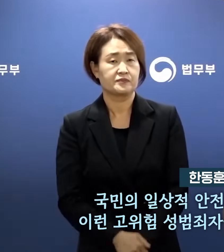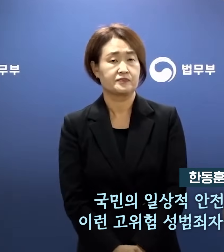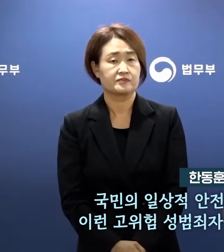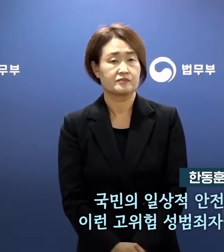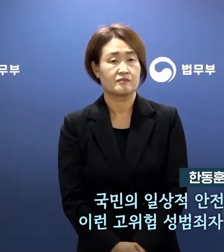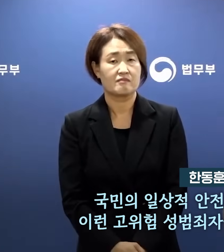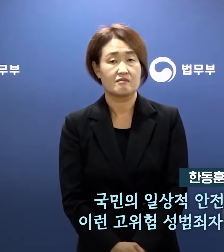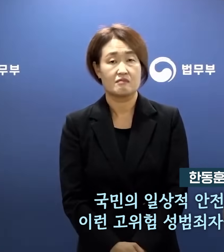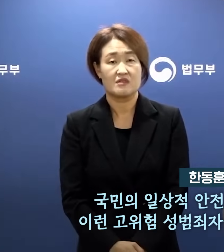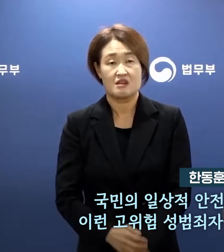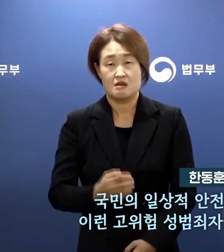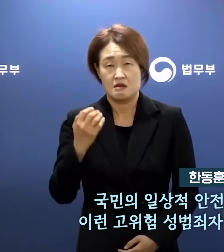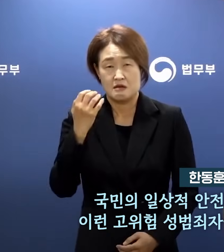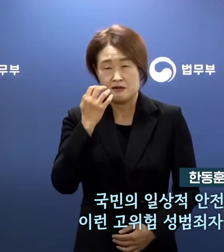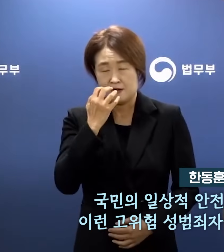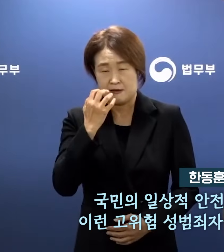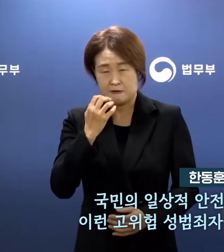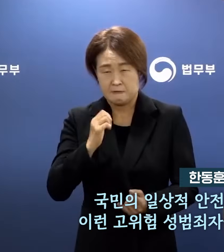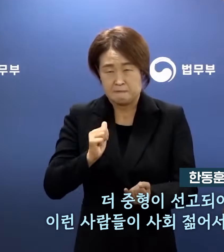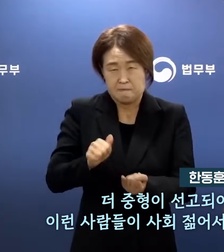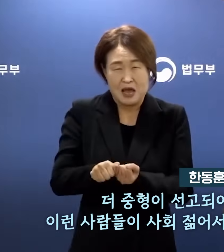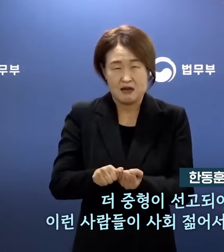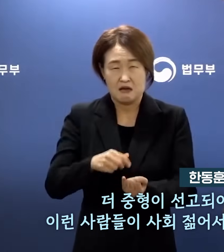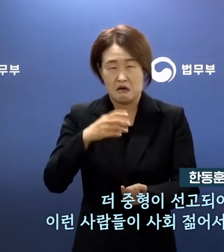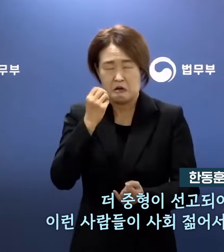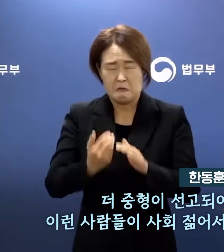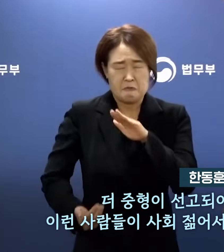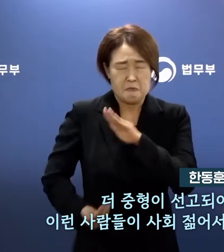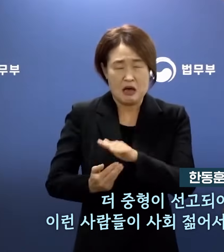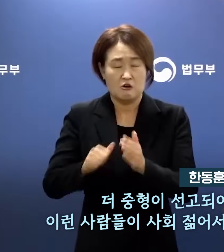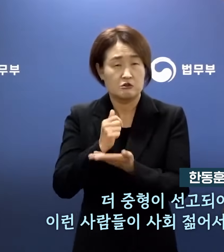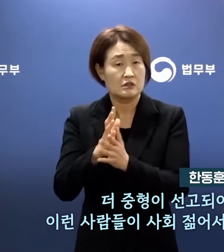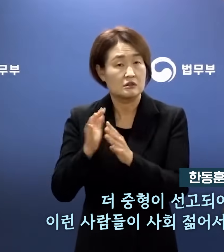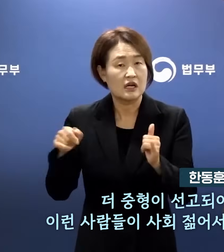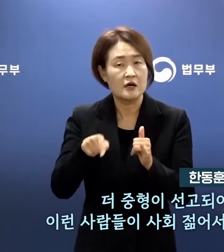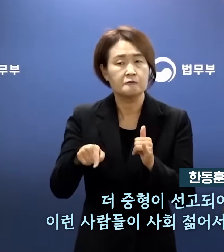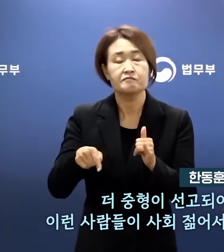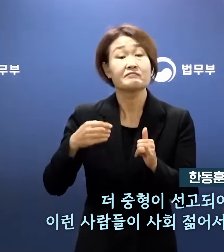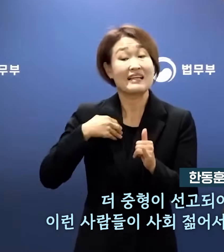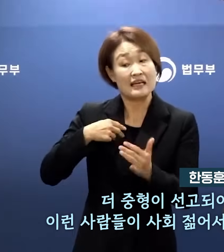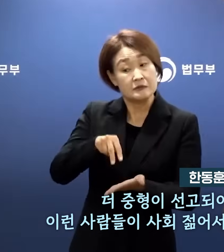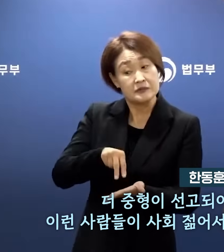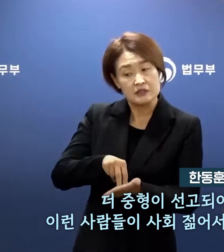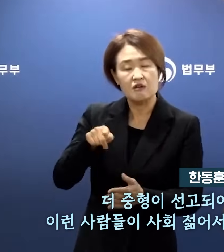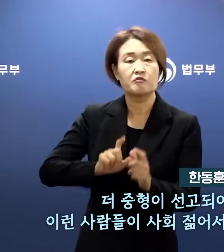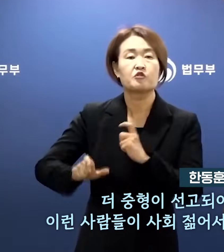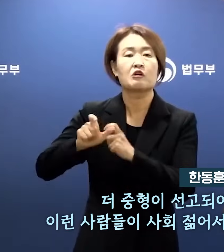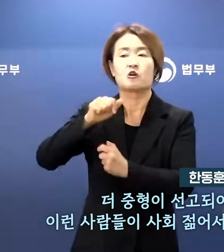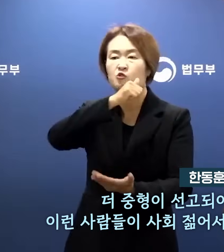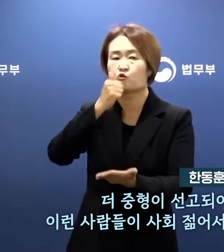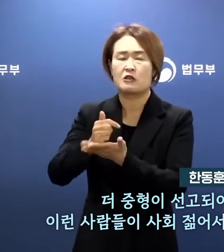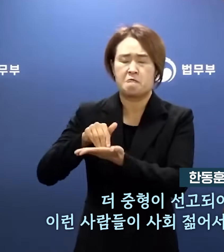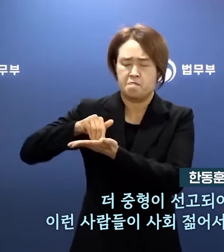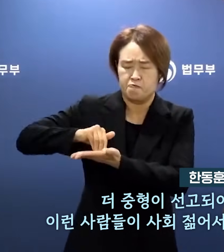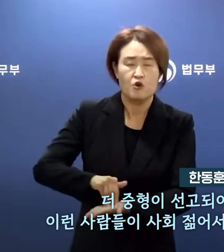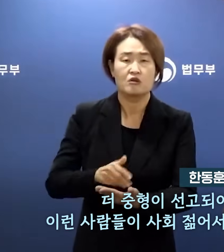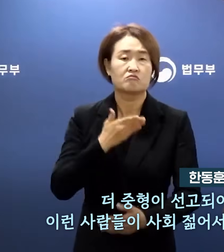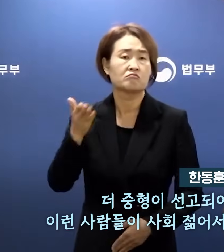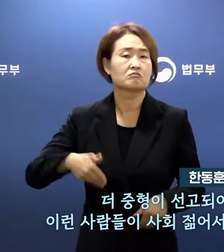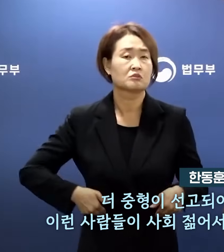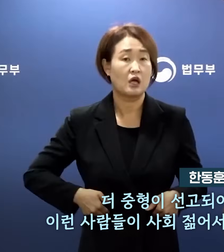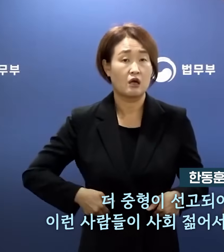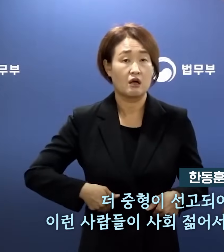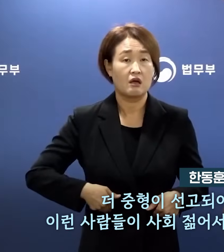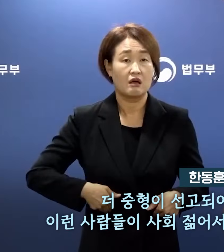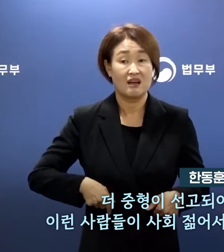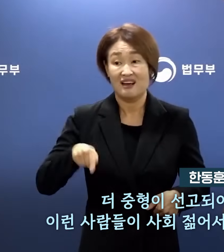이런 고위험 성범죄자들에 대해서 근본적으로는 더 중형이 선고되어야 한다고 생각합니다. 이런 사람들 사회에